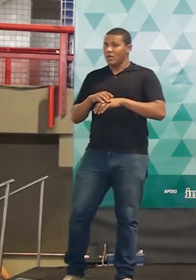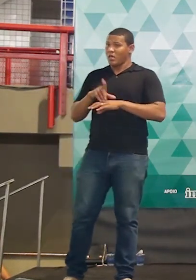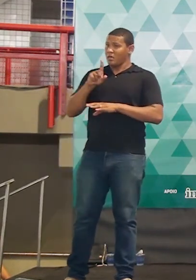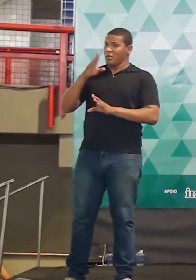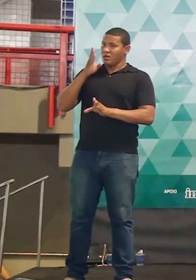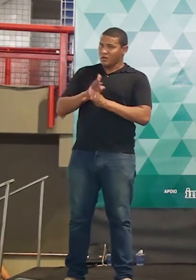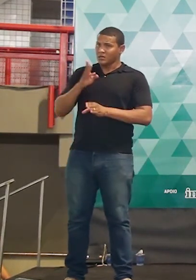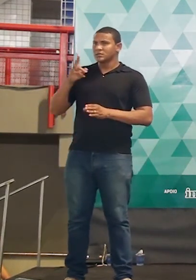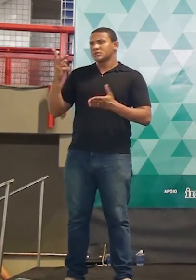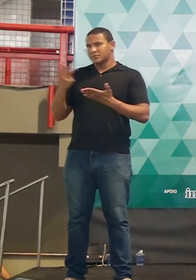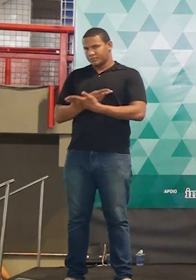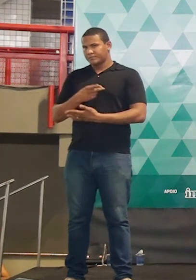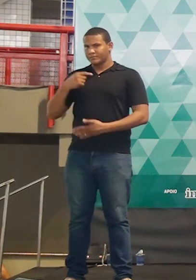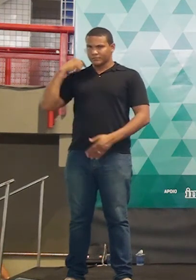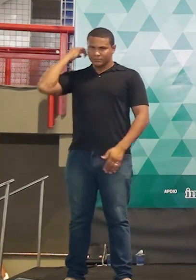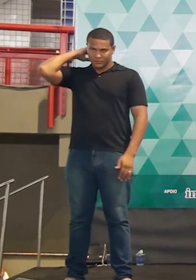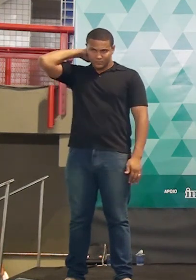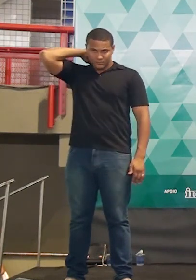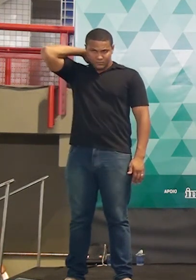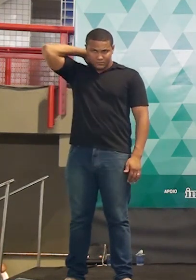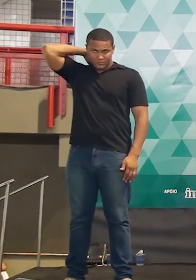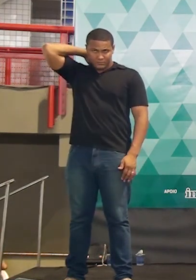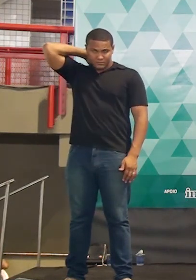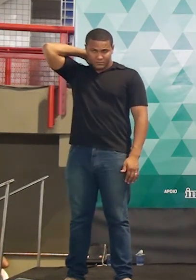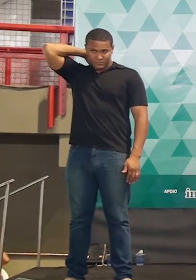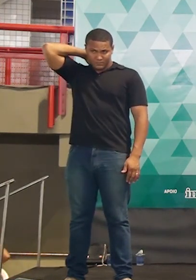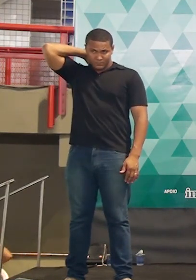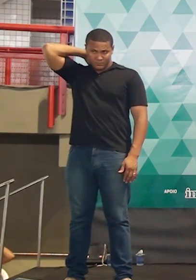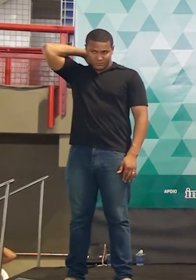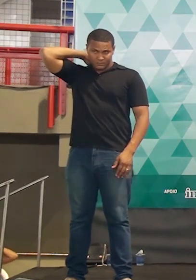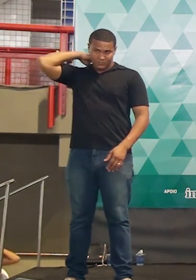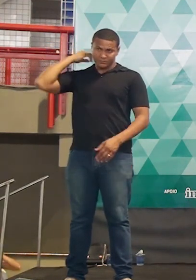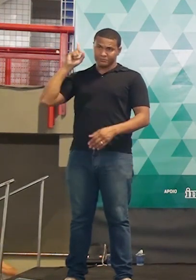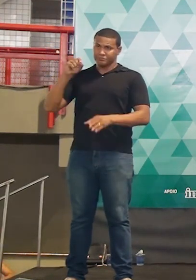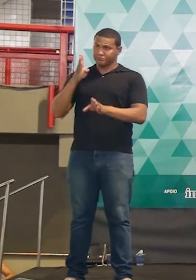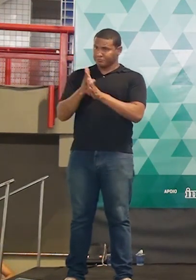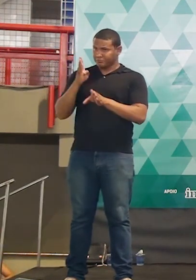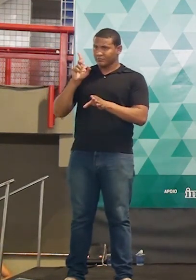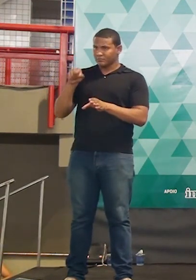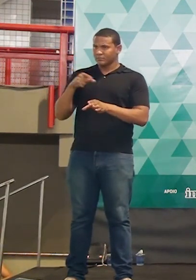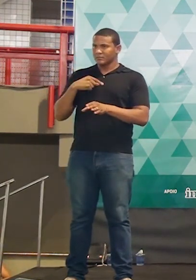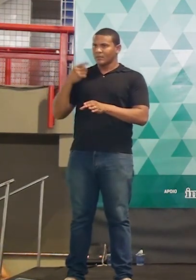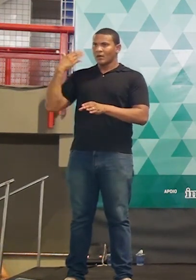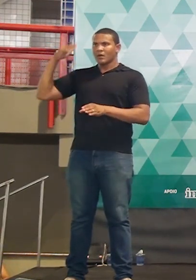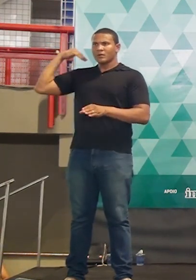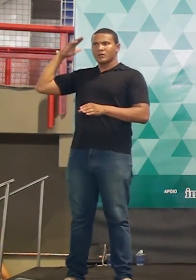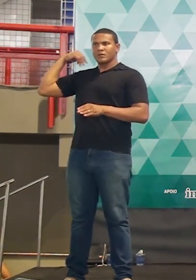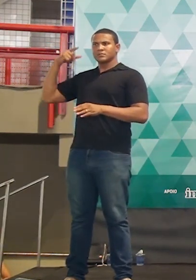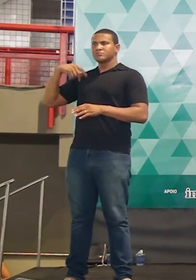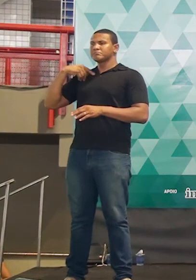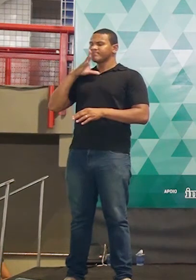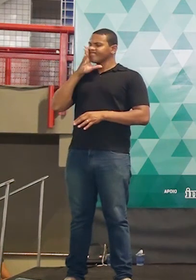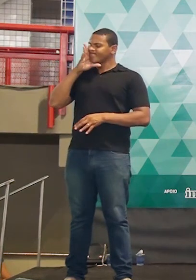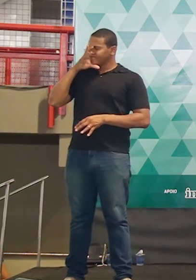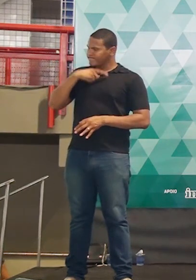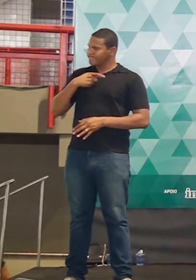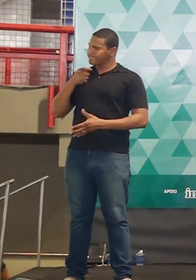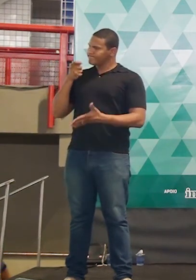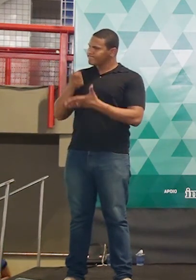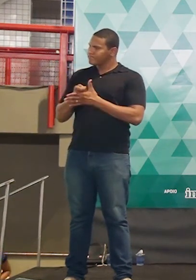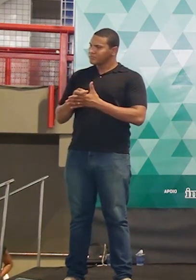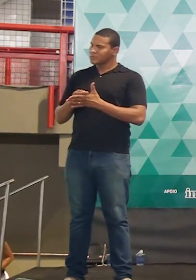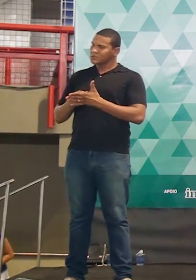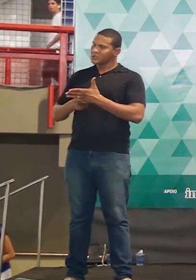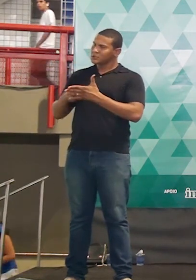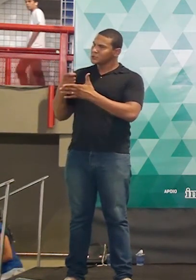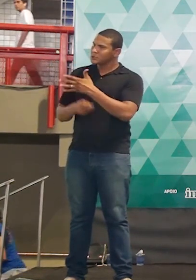e consequência. Causa. Não houve, na época, uma persistência por falta do governo federal